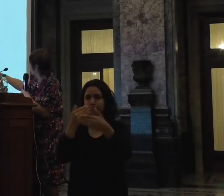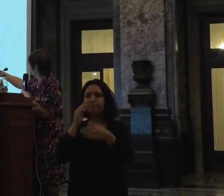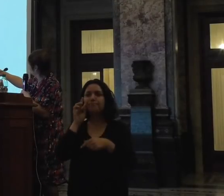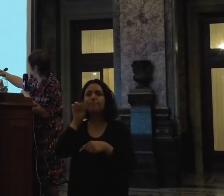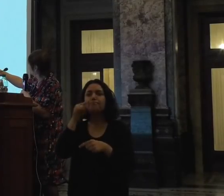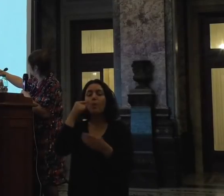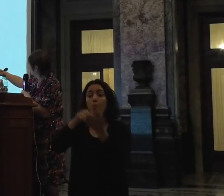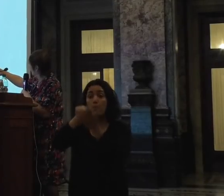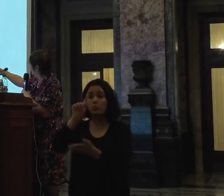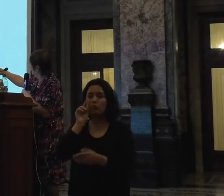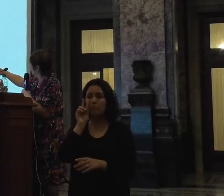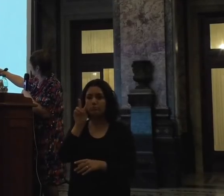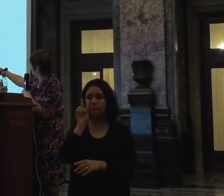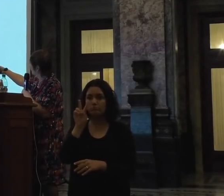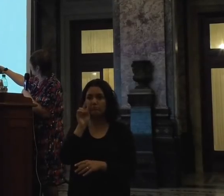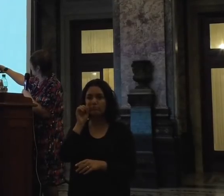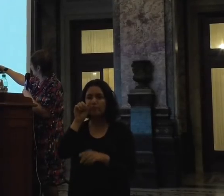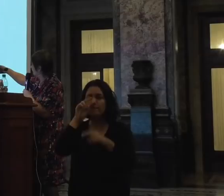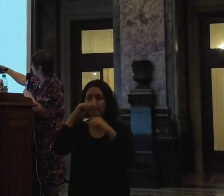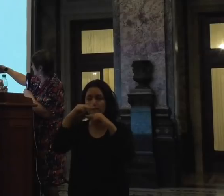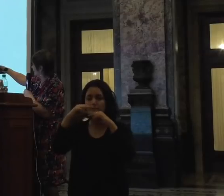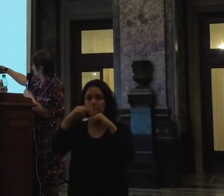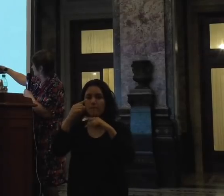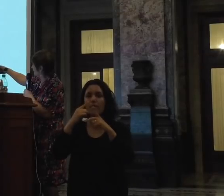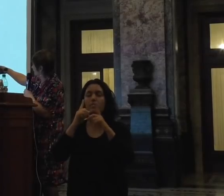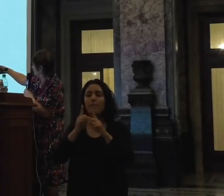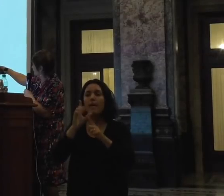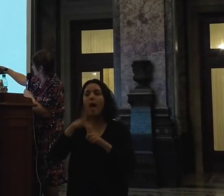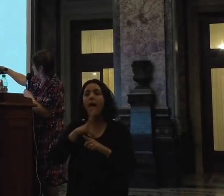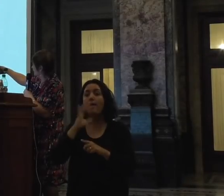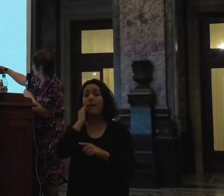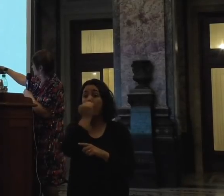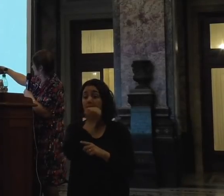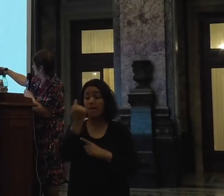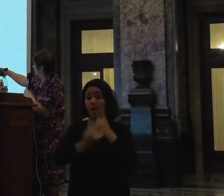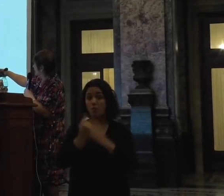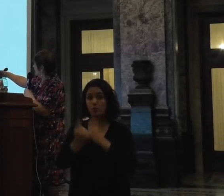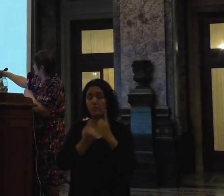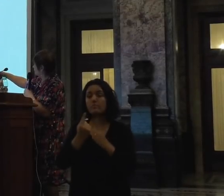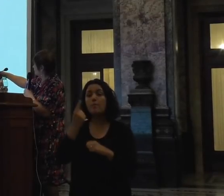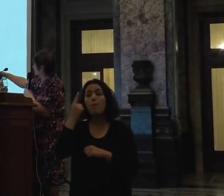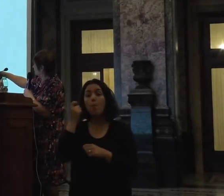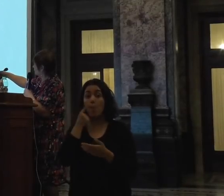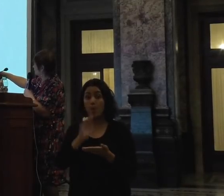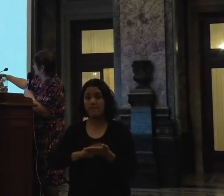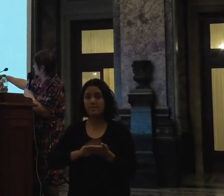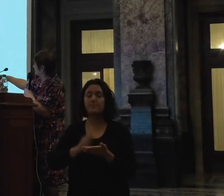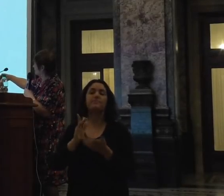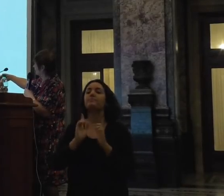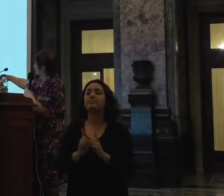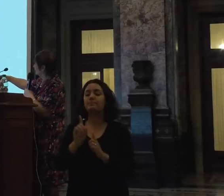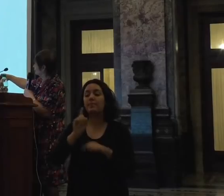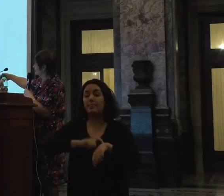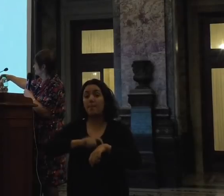punto de fijación en medio. Después aparece una clave en algunos ensayos. Después de un tiempo muy breve